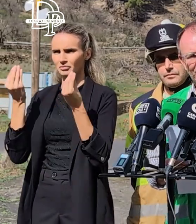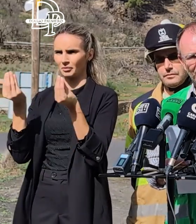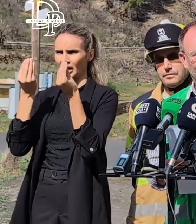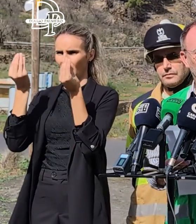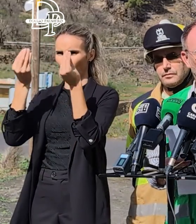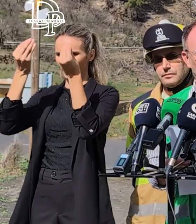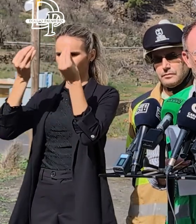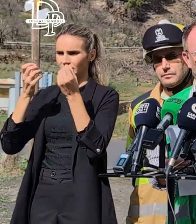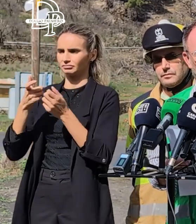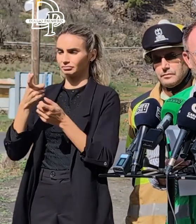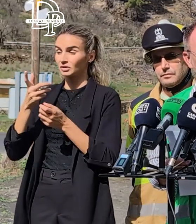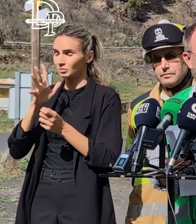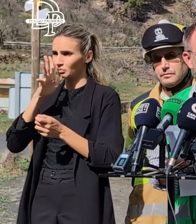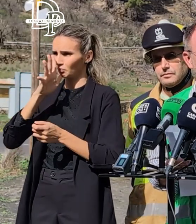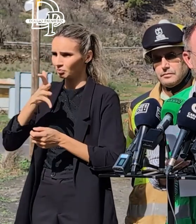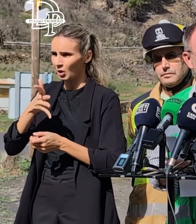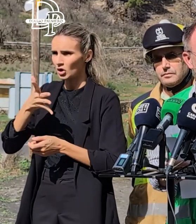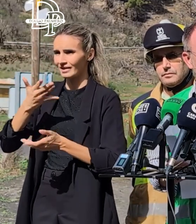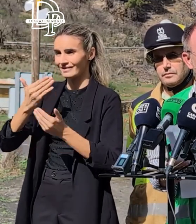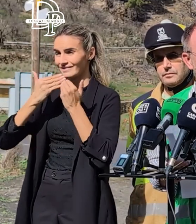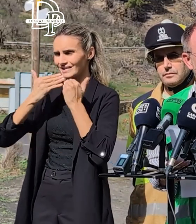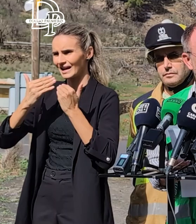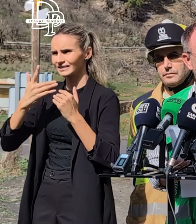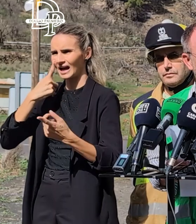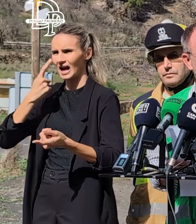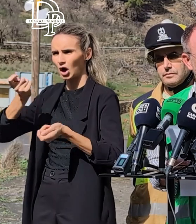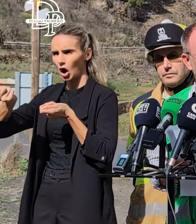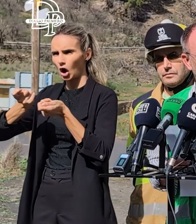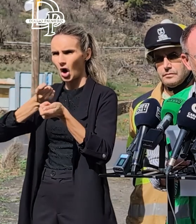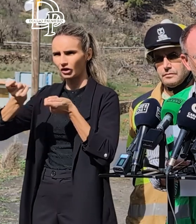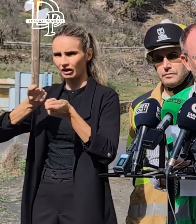despliegue y de la coordinación realizada